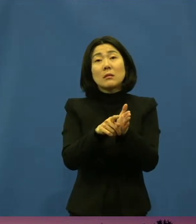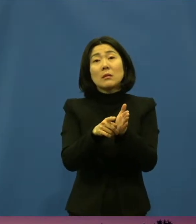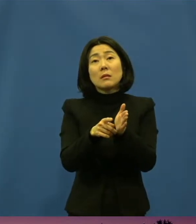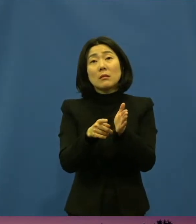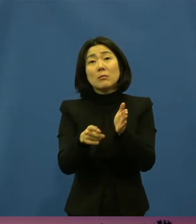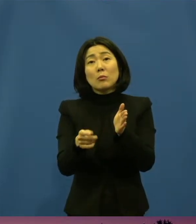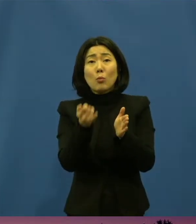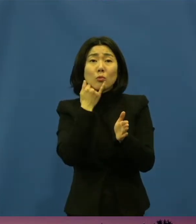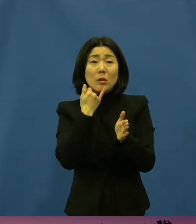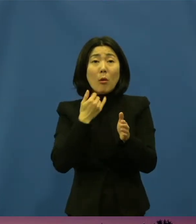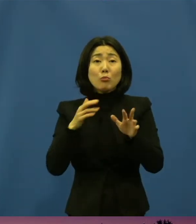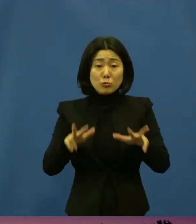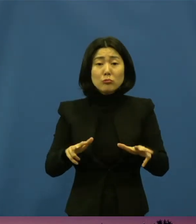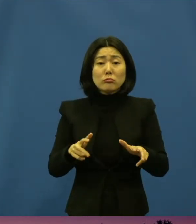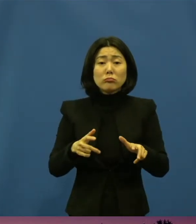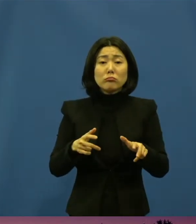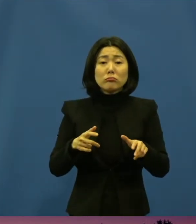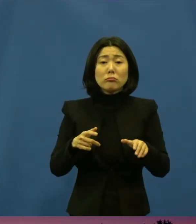있으니까.